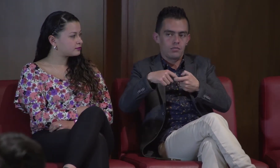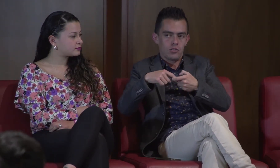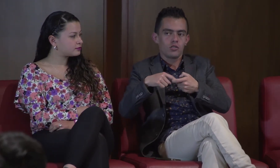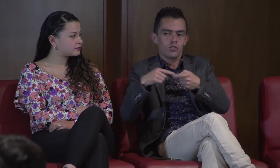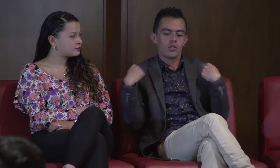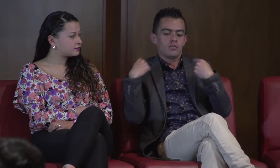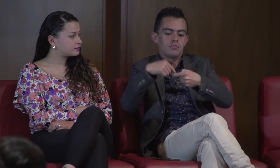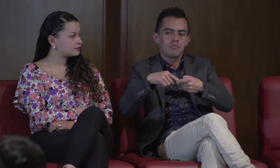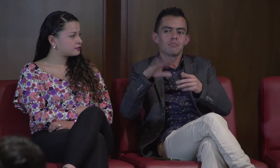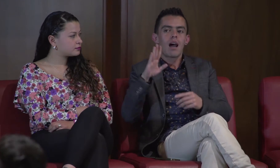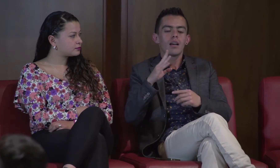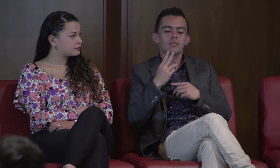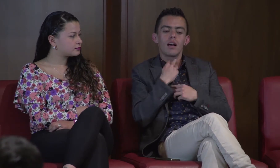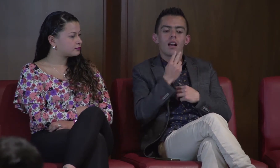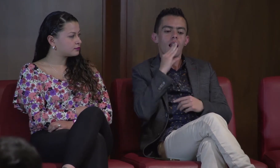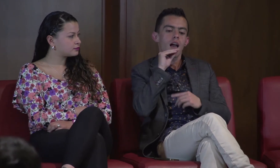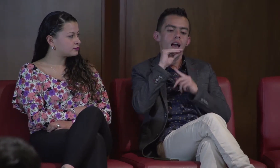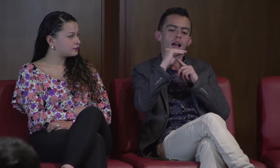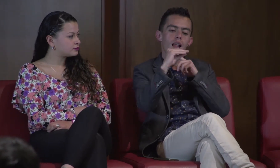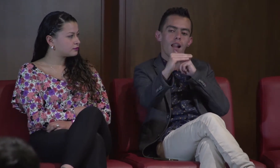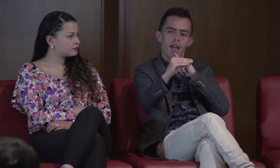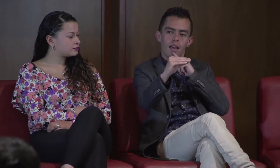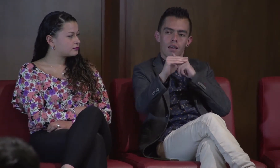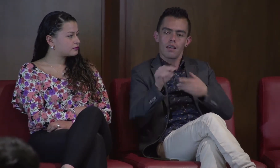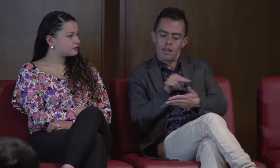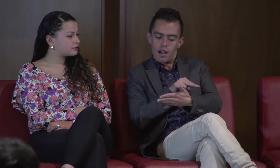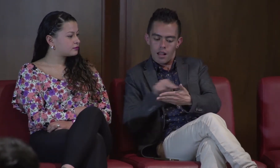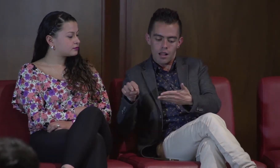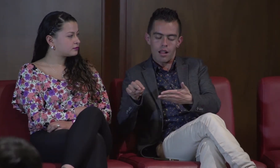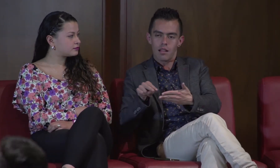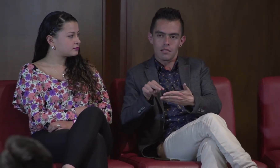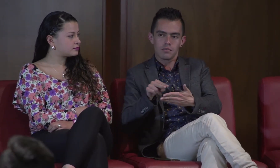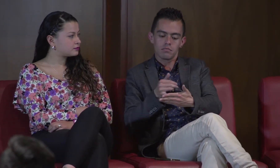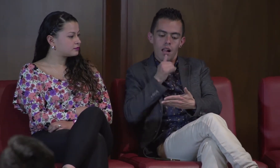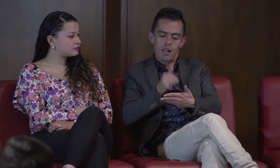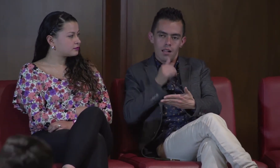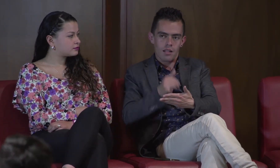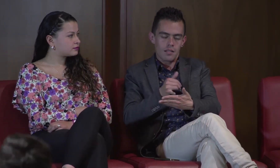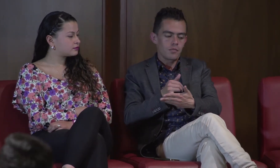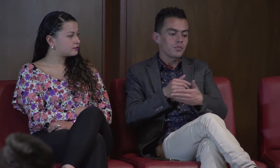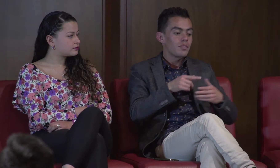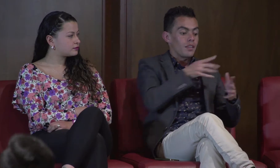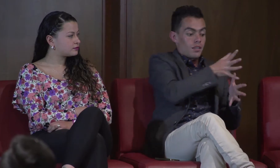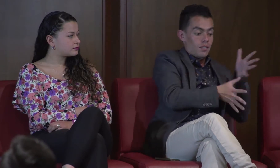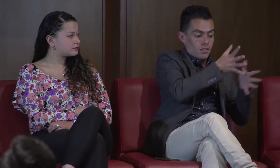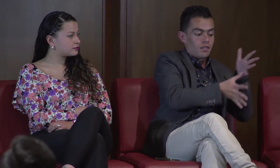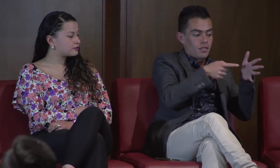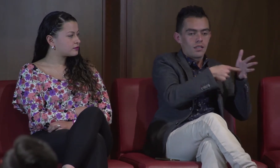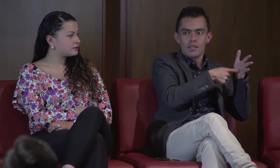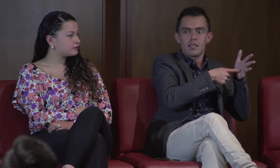también utiliza unos parámetros extralingüísticos como los gestos o asuntos no manuales,